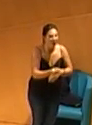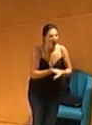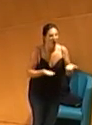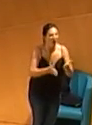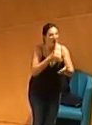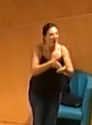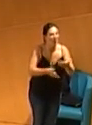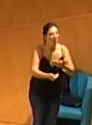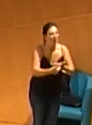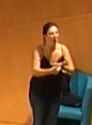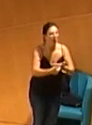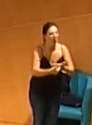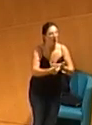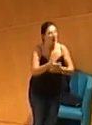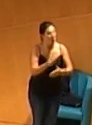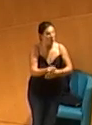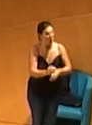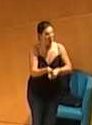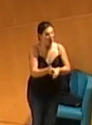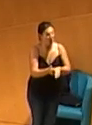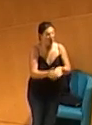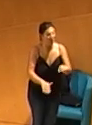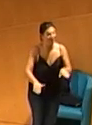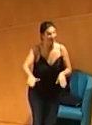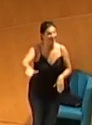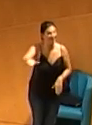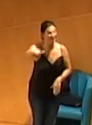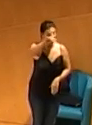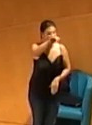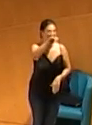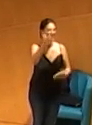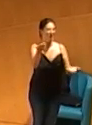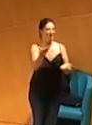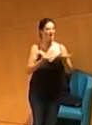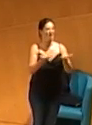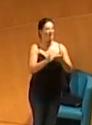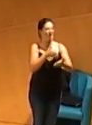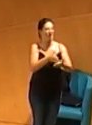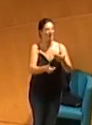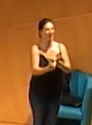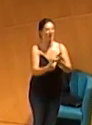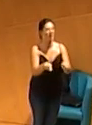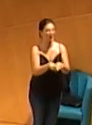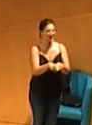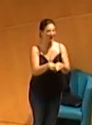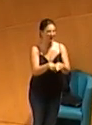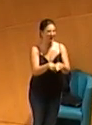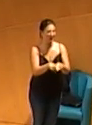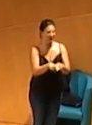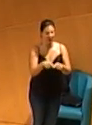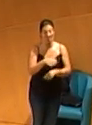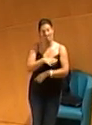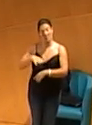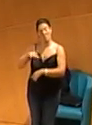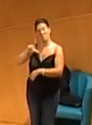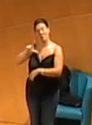d'un adulte en situation de handicap, c'est qu'on a été aussi parent d'un enfant en situation de handicap. Madame Lachenal avait